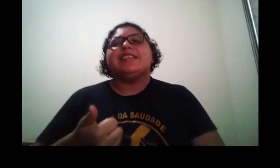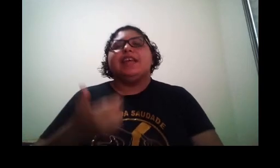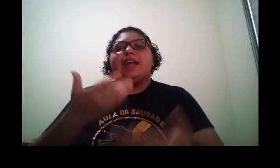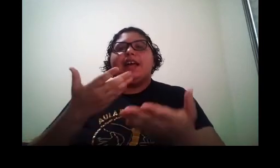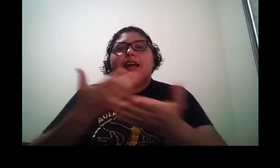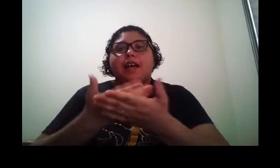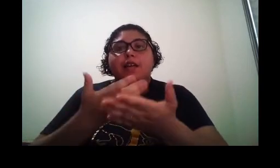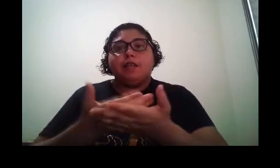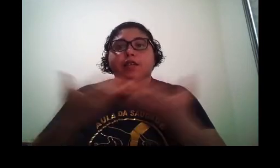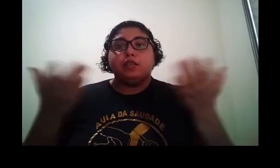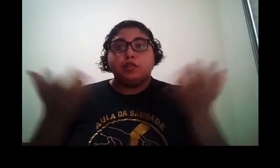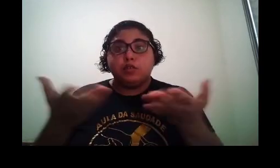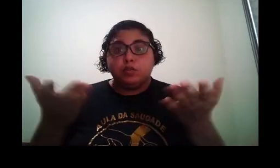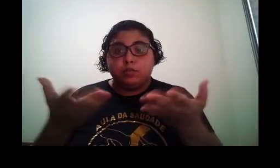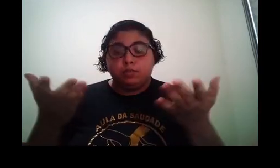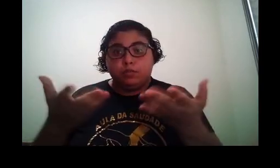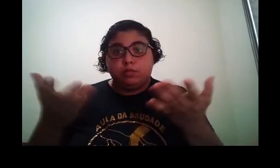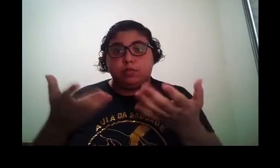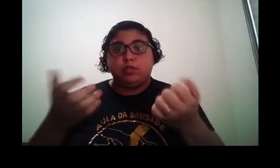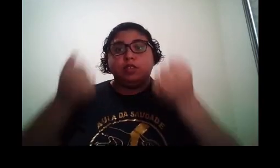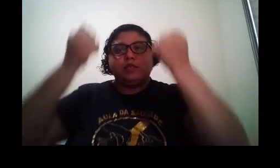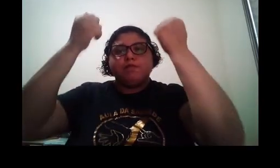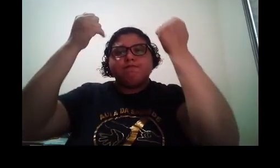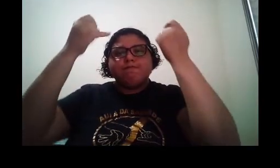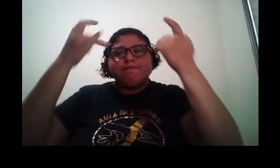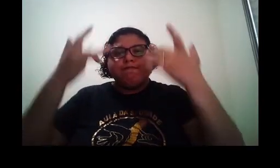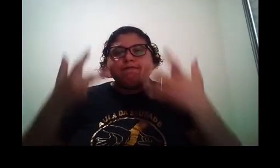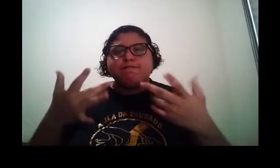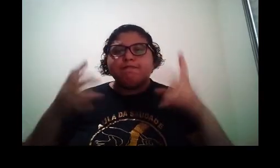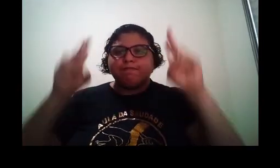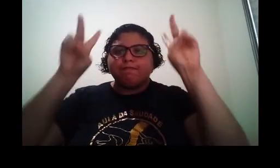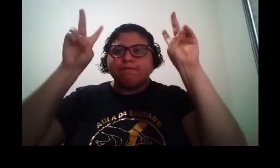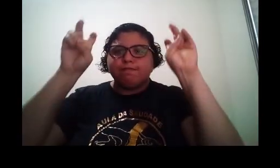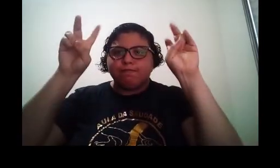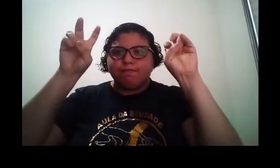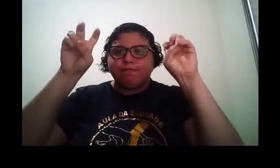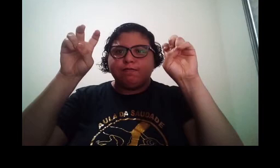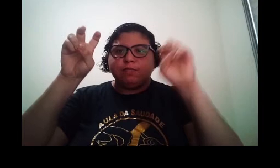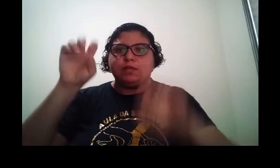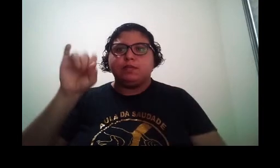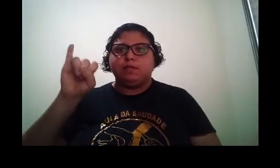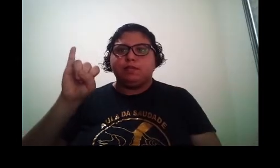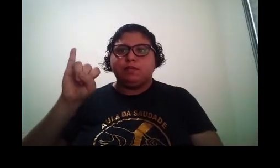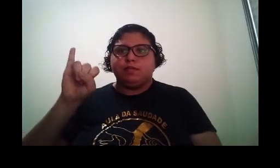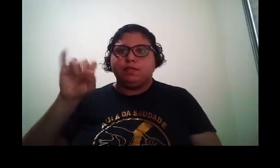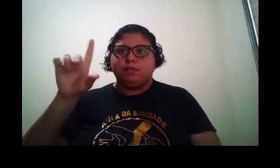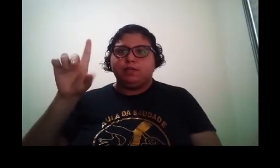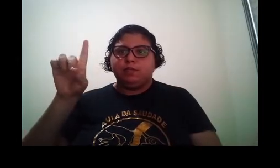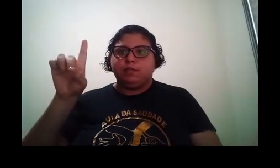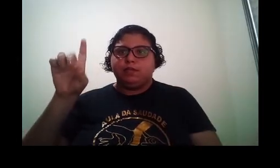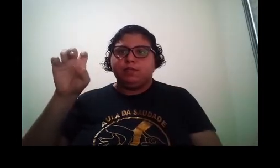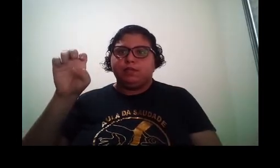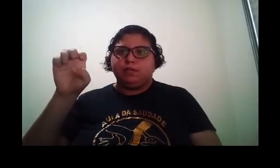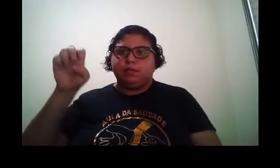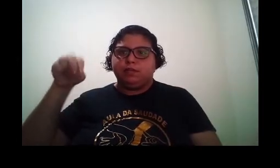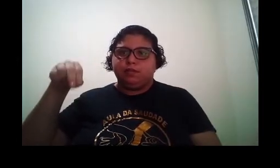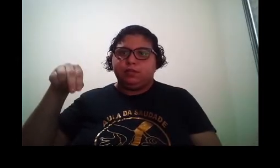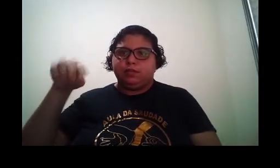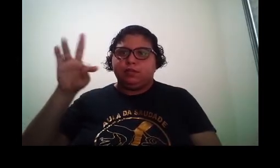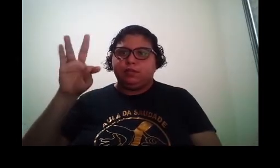Bem, a nossa aula de hoje, nós vamos falar um pouquinho sobre identidade surda, tá